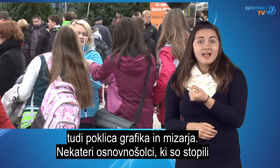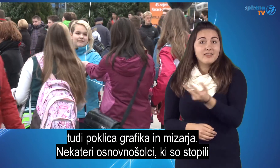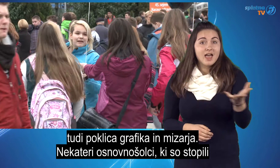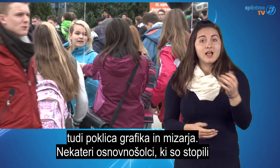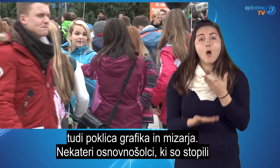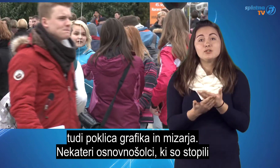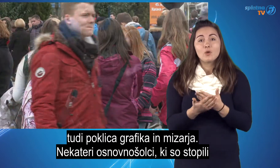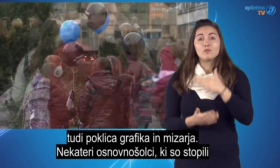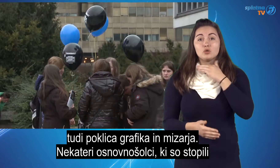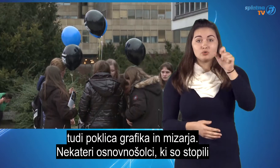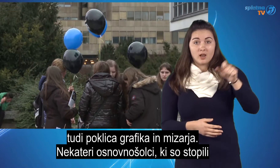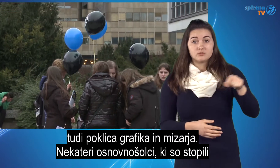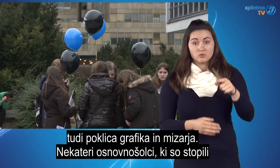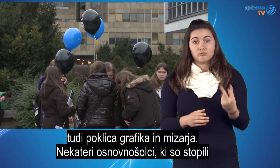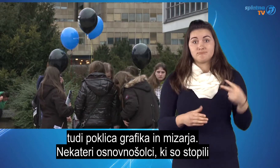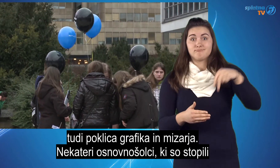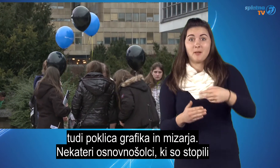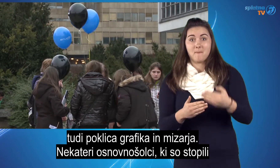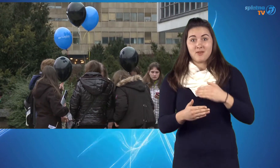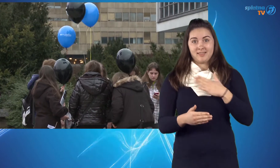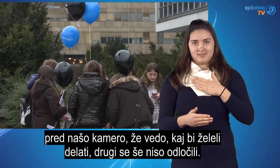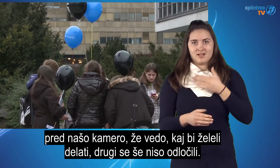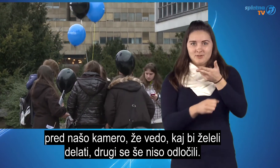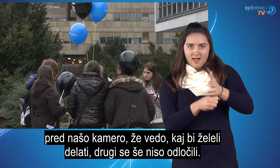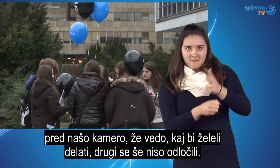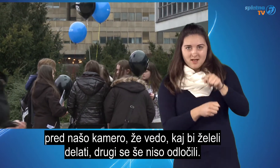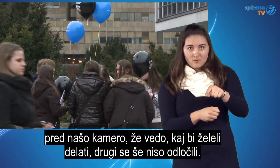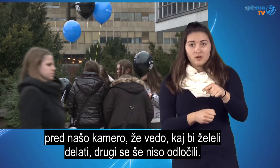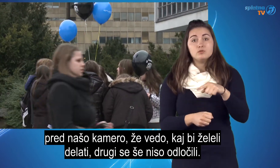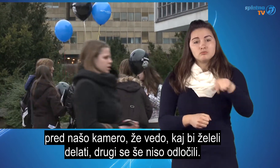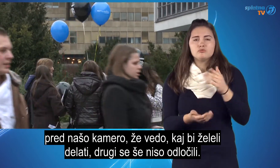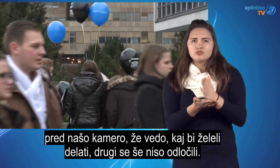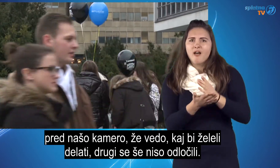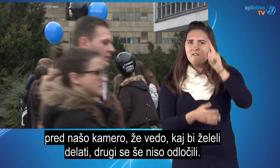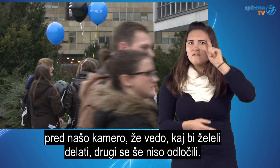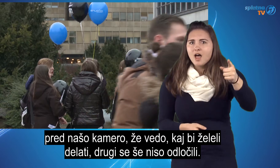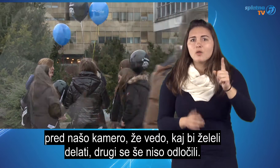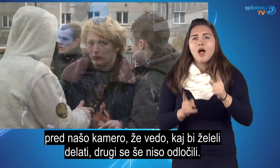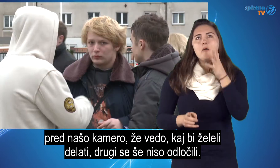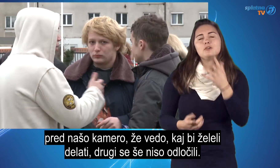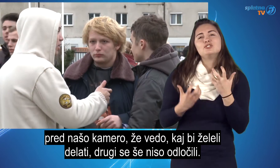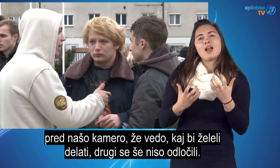Nekateri osnovnošolci, ki so stopili pred našo kamero, že vedo, kaj bi želeli delati, drugi se še niso